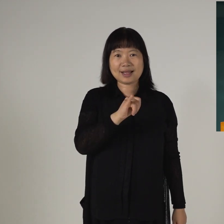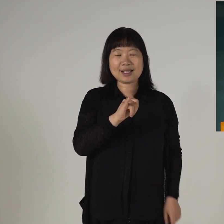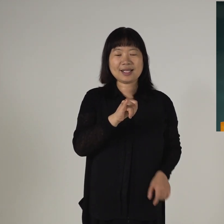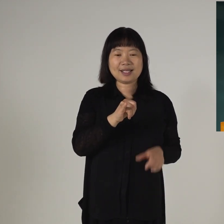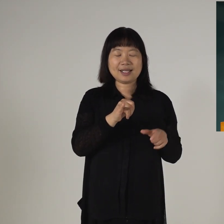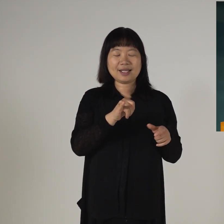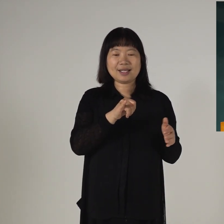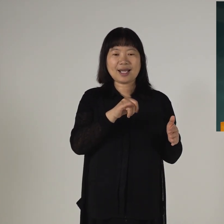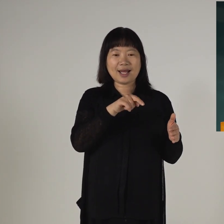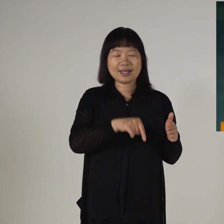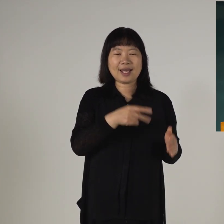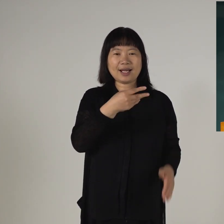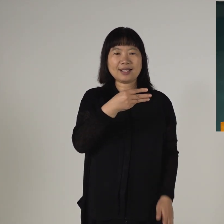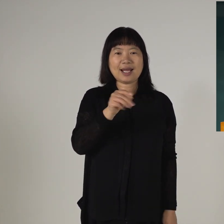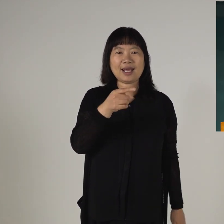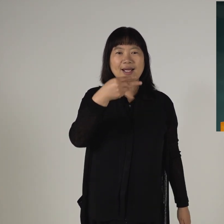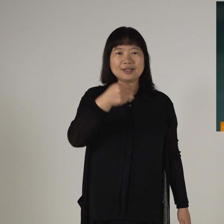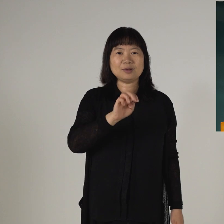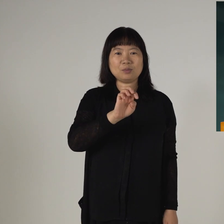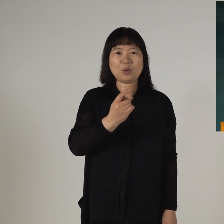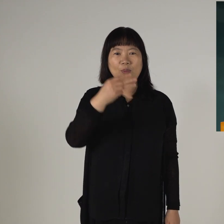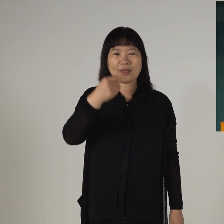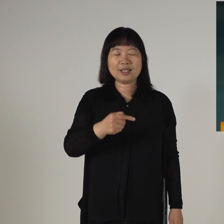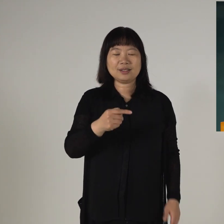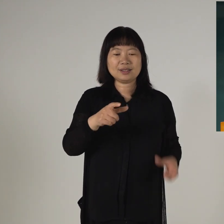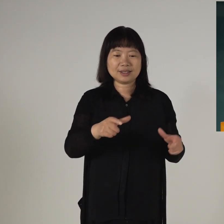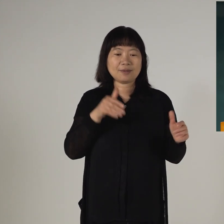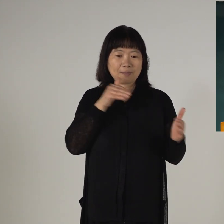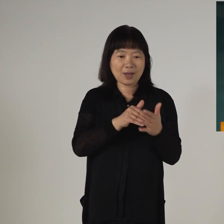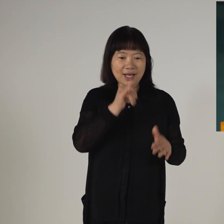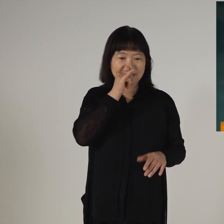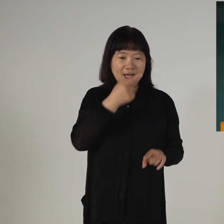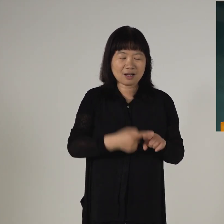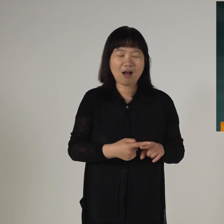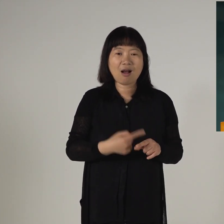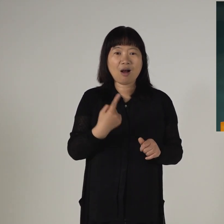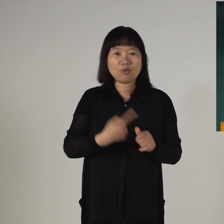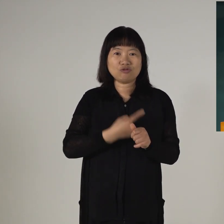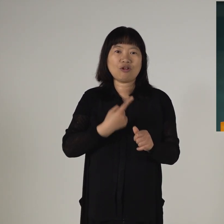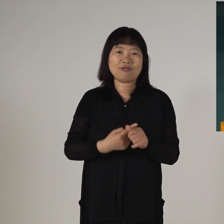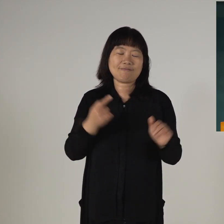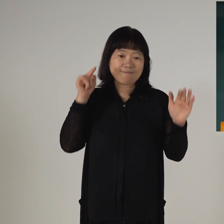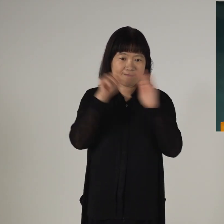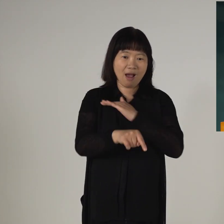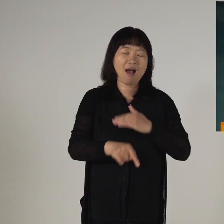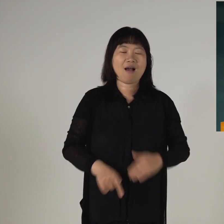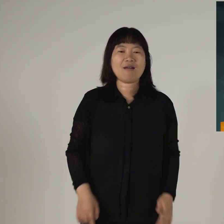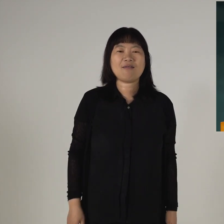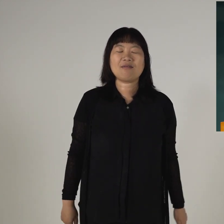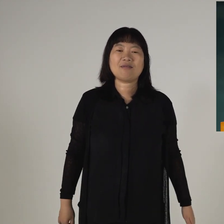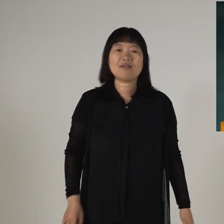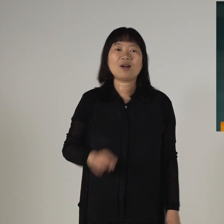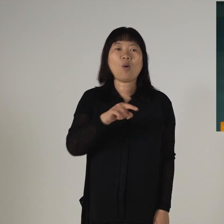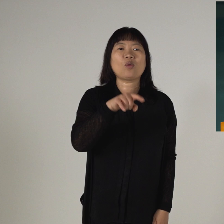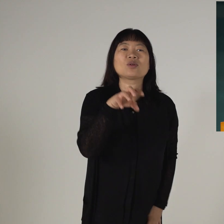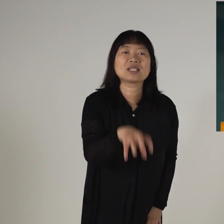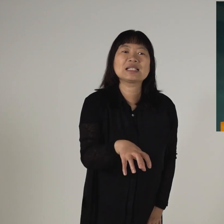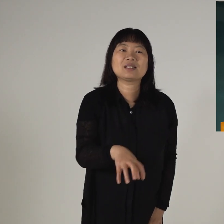레드포트라는 지역에 도착을 했다가 그것도 우연히 계획이 있어 간 곳이 아니고 거기가